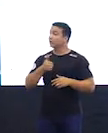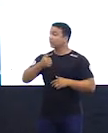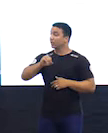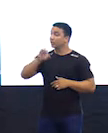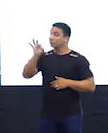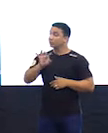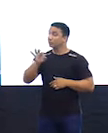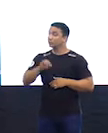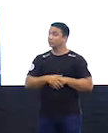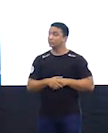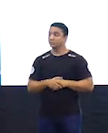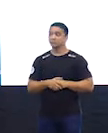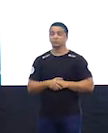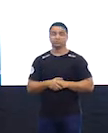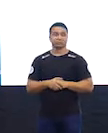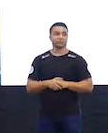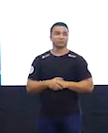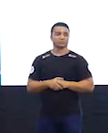10% de 1.300?